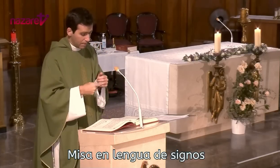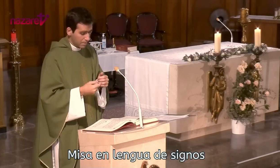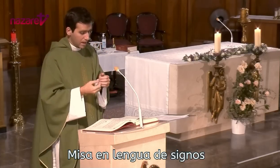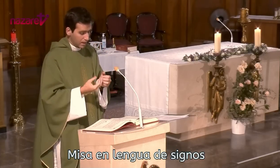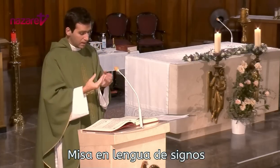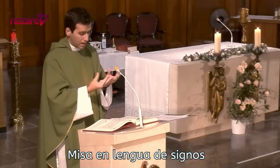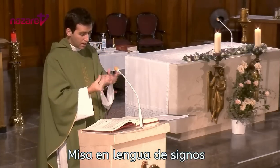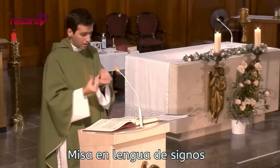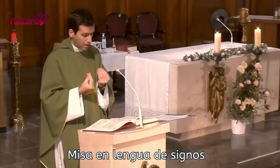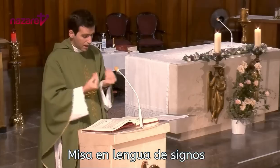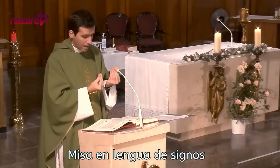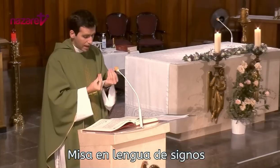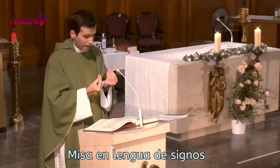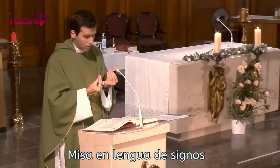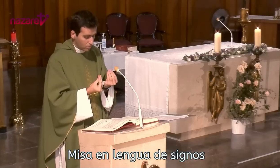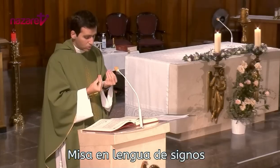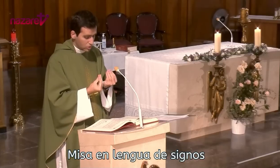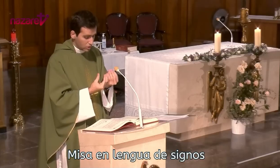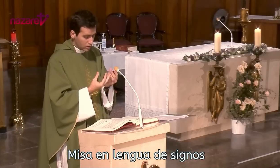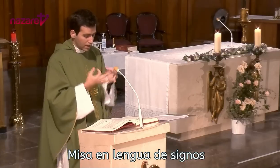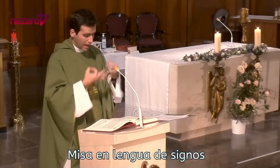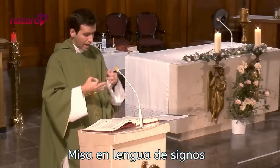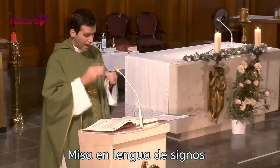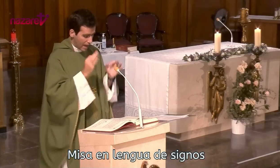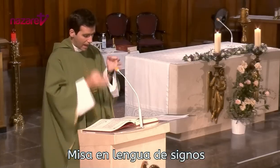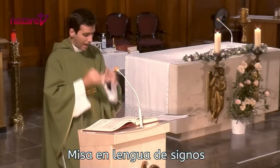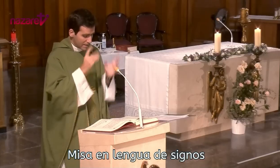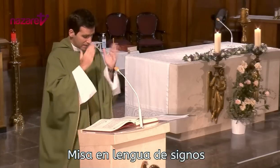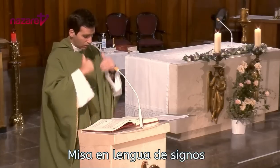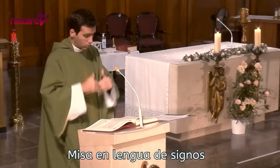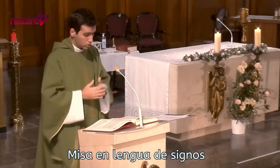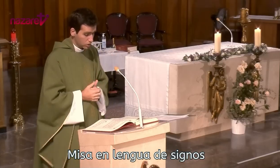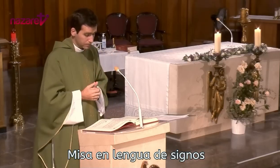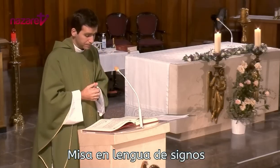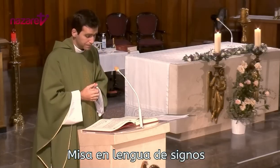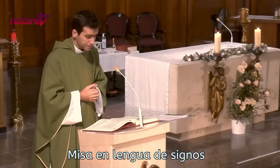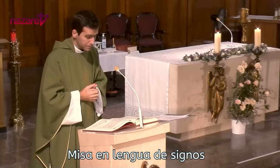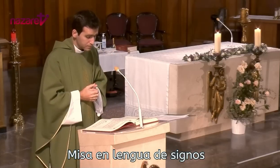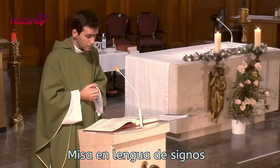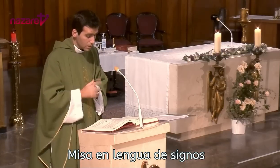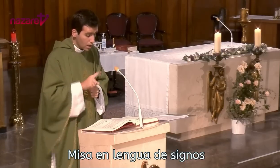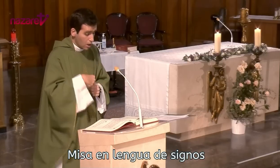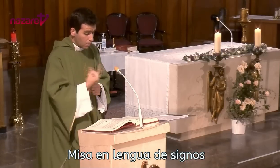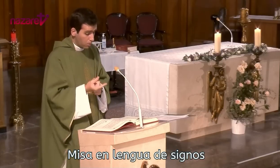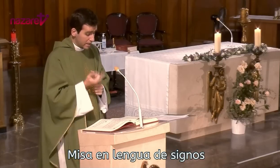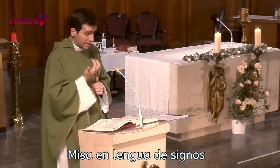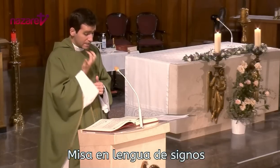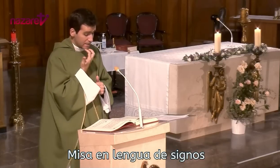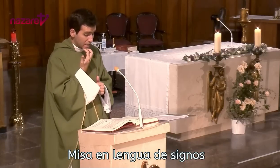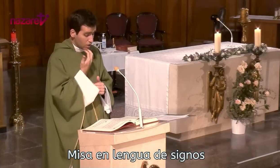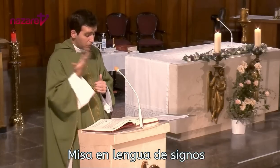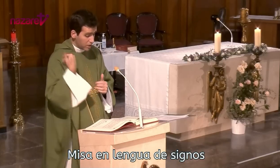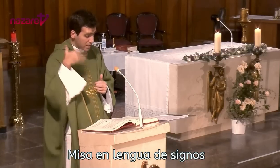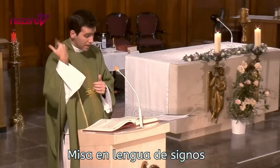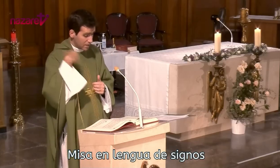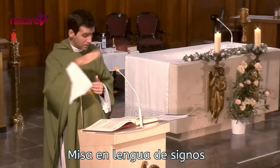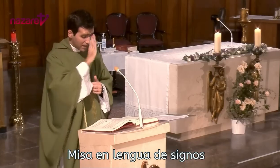también en lo mucho es injusto. Pues si no fuisteis